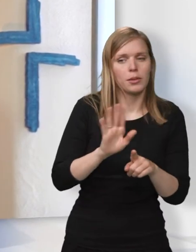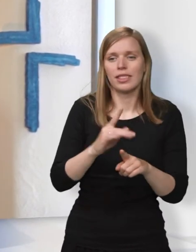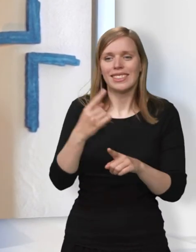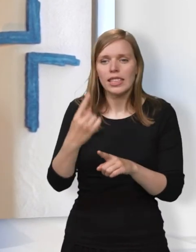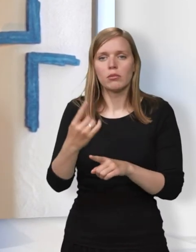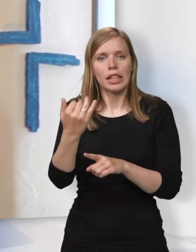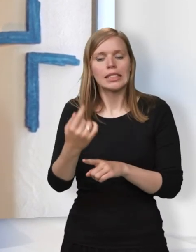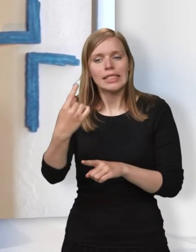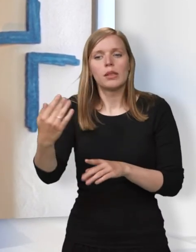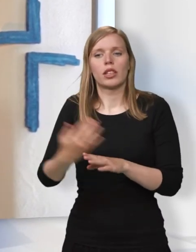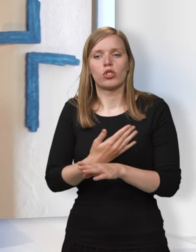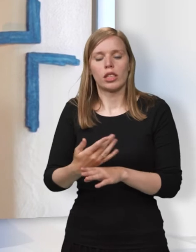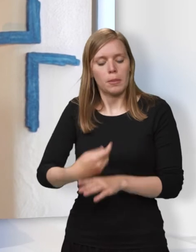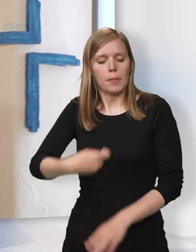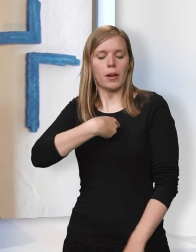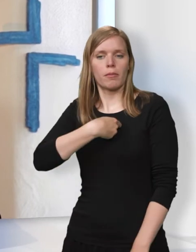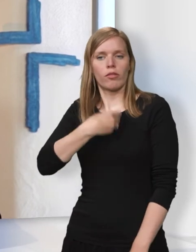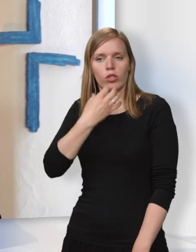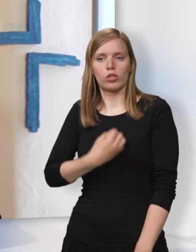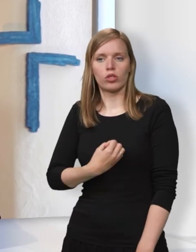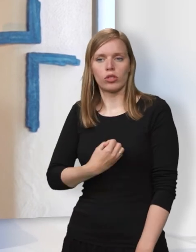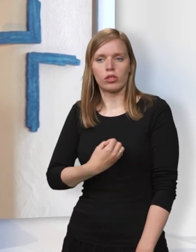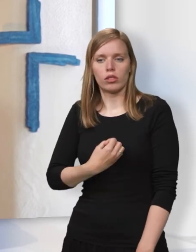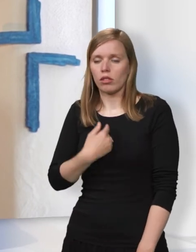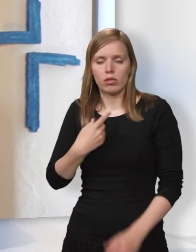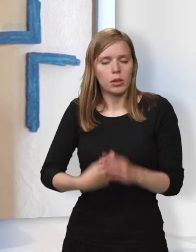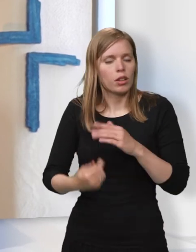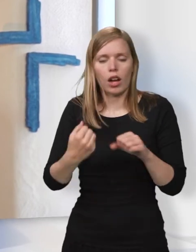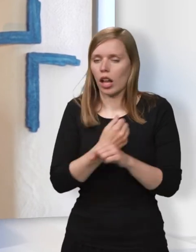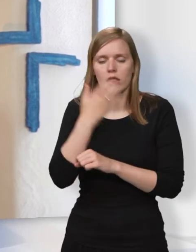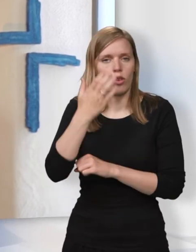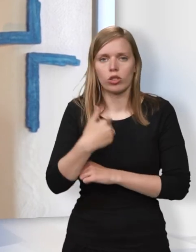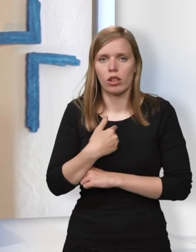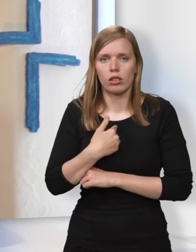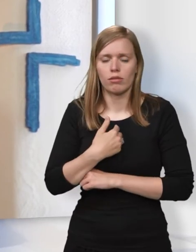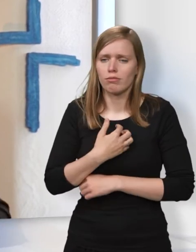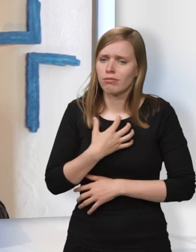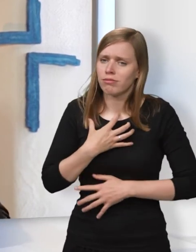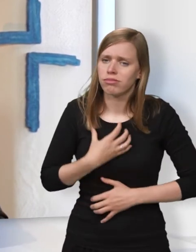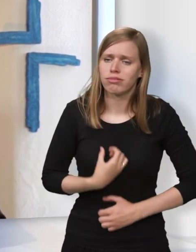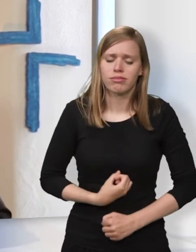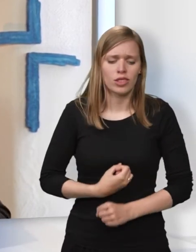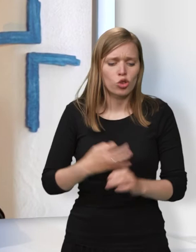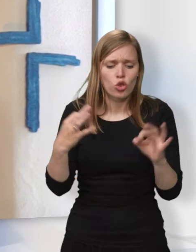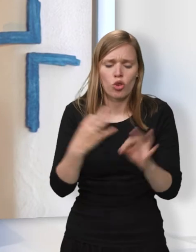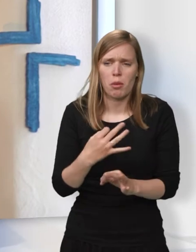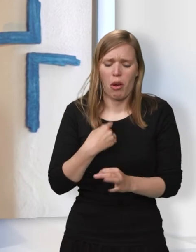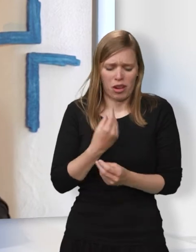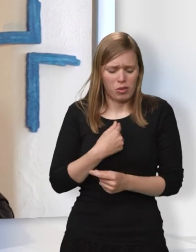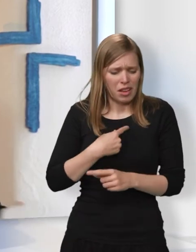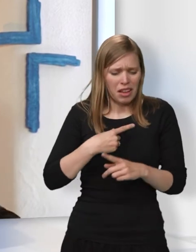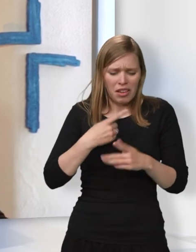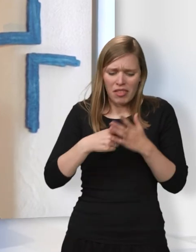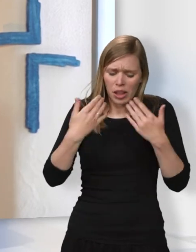es sich selber das Leben genommen hat. Tragisch, furchtbar, und man kann sich so wertlos fühlen, so nutzlos. Man hat nichts tun